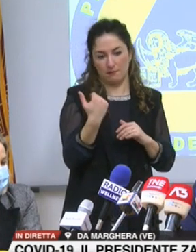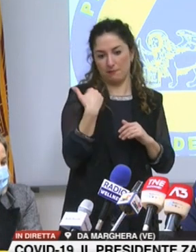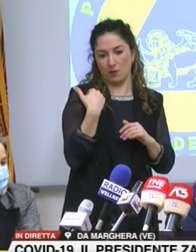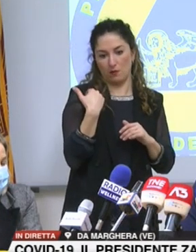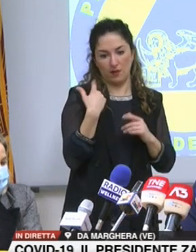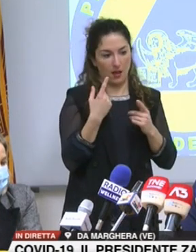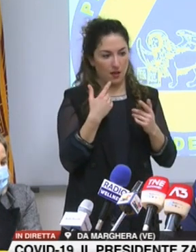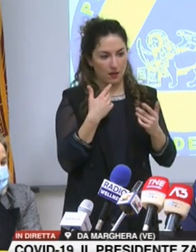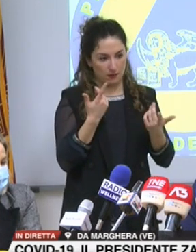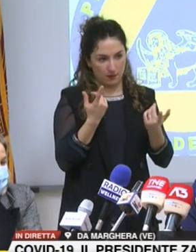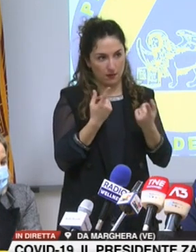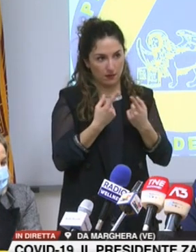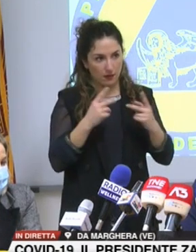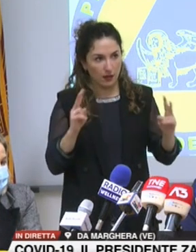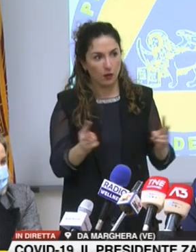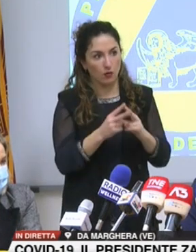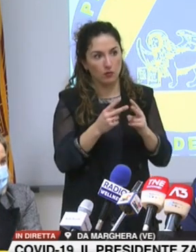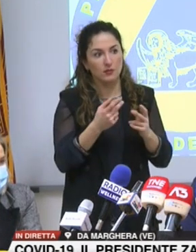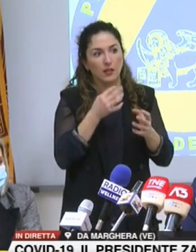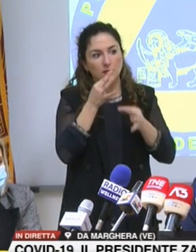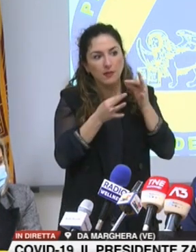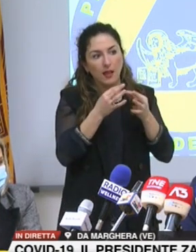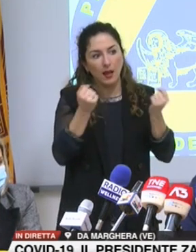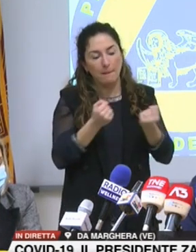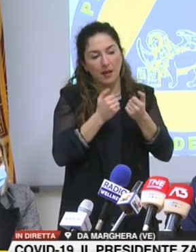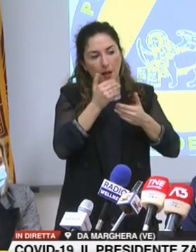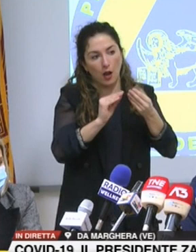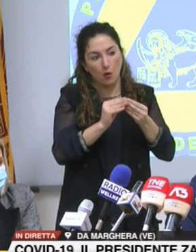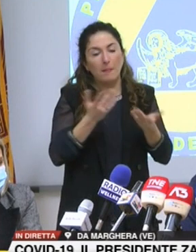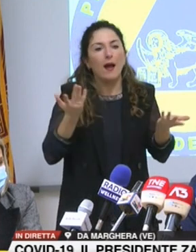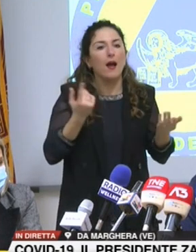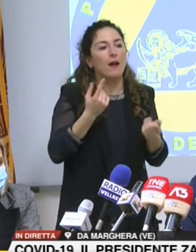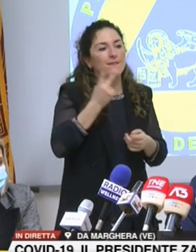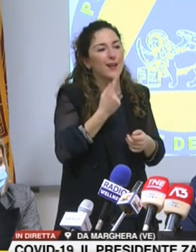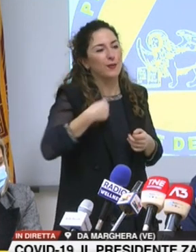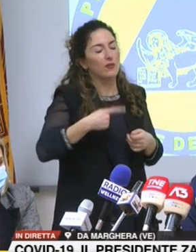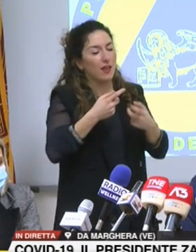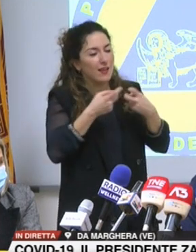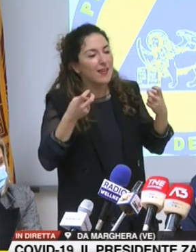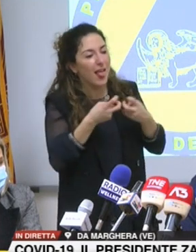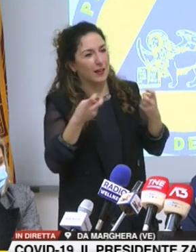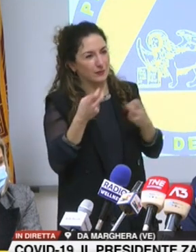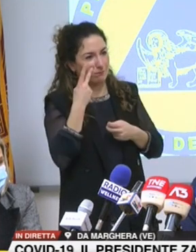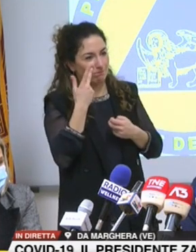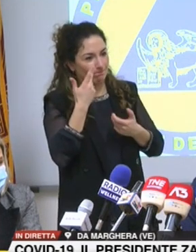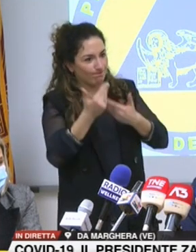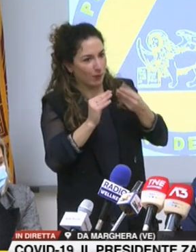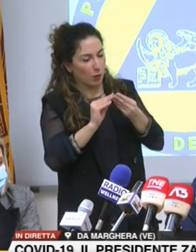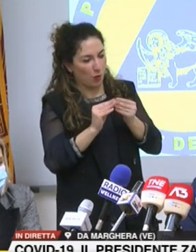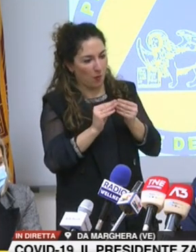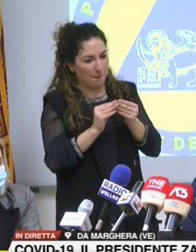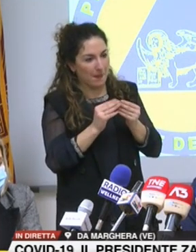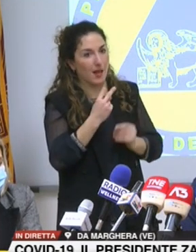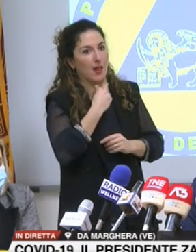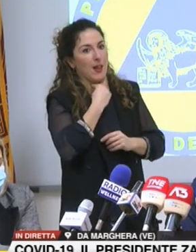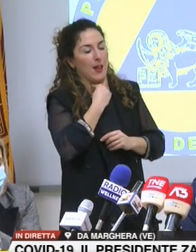conferenza parla appunto del proseguo della campagna. Però siamo elastici per capire, e la principale limitante